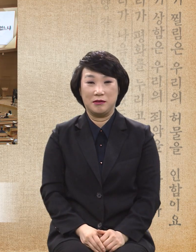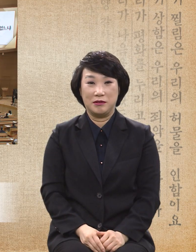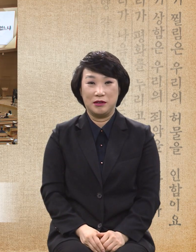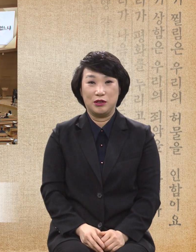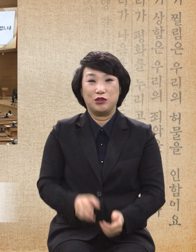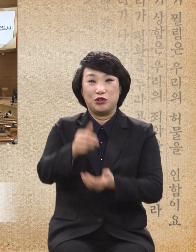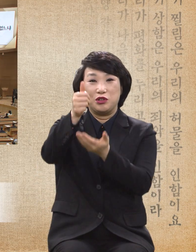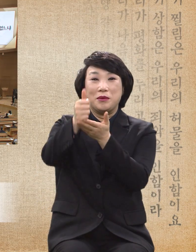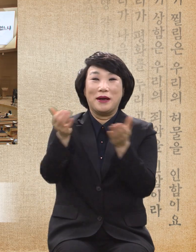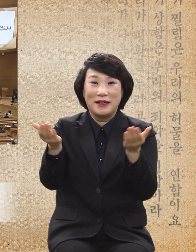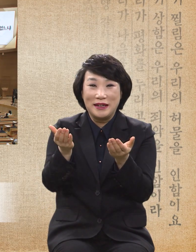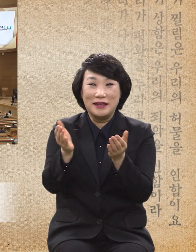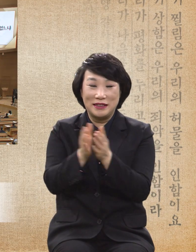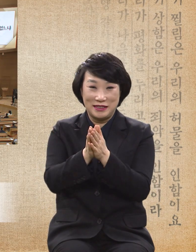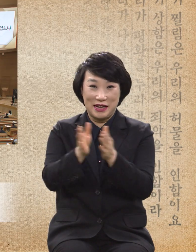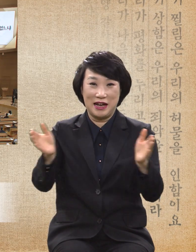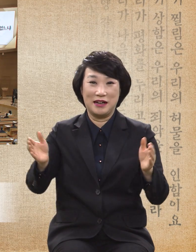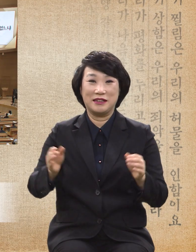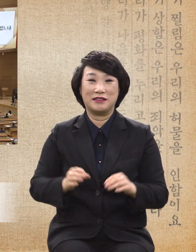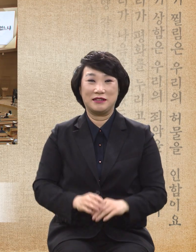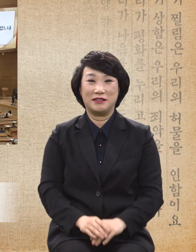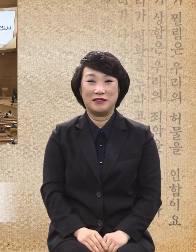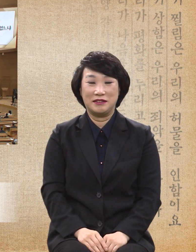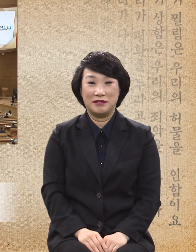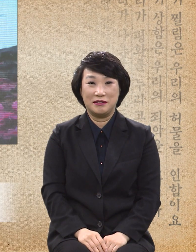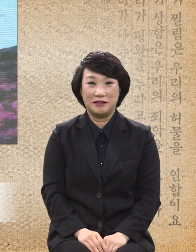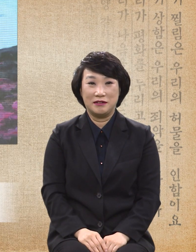기도해라. 주님이 일하시도록.